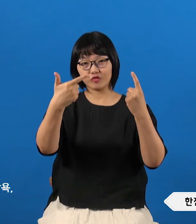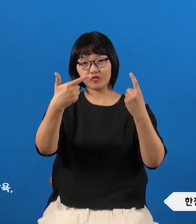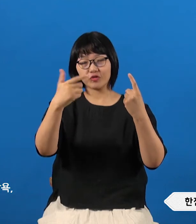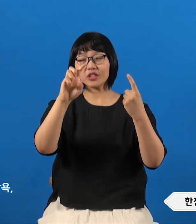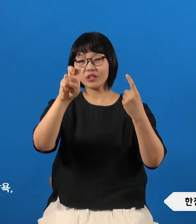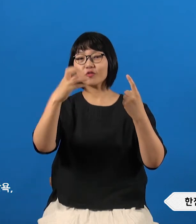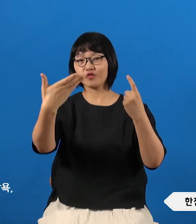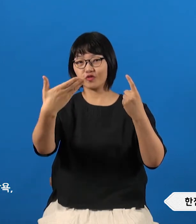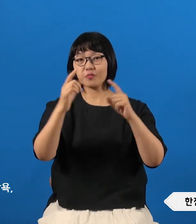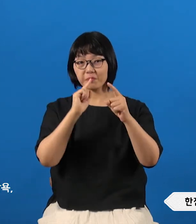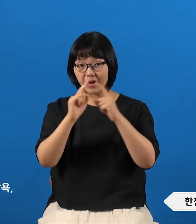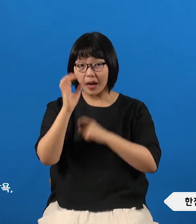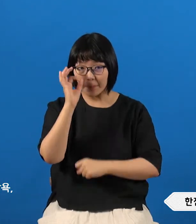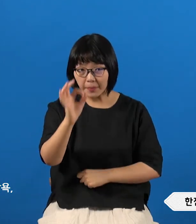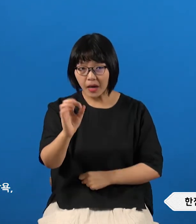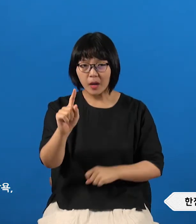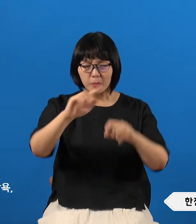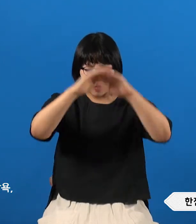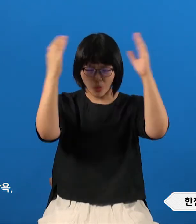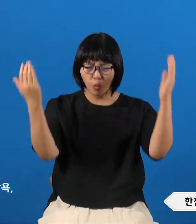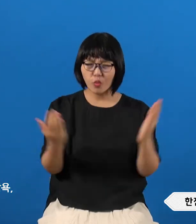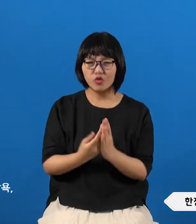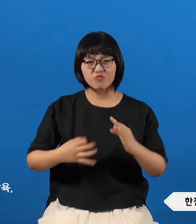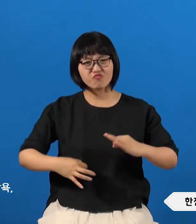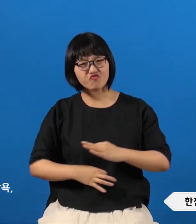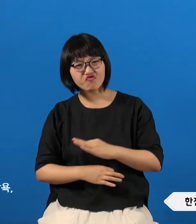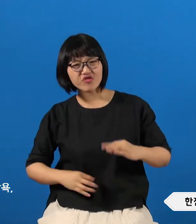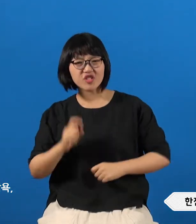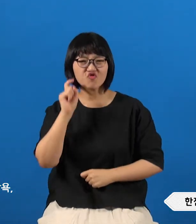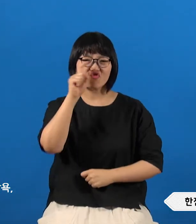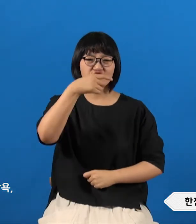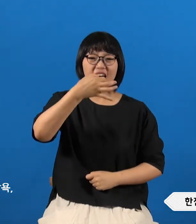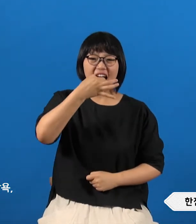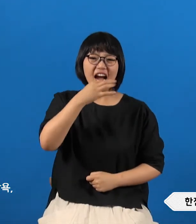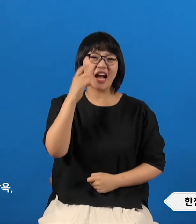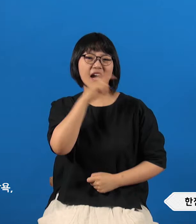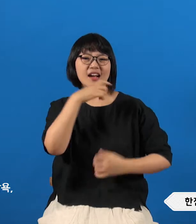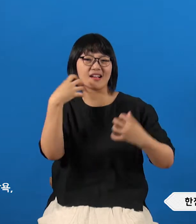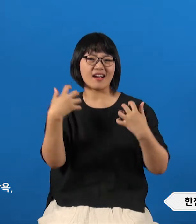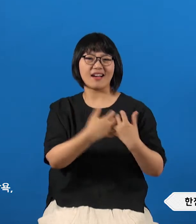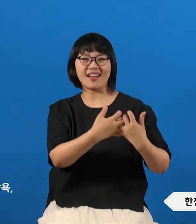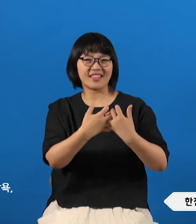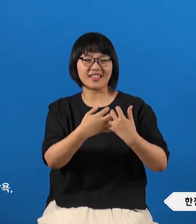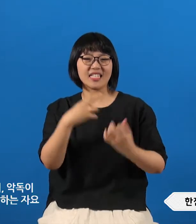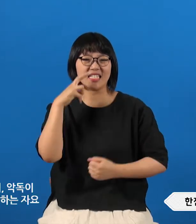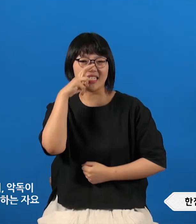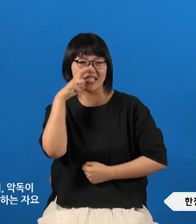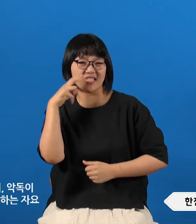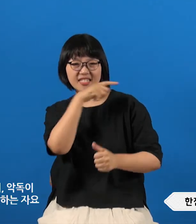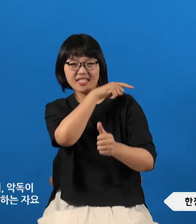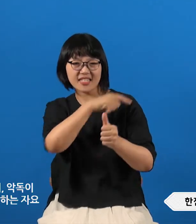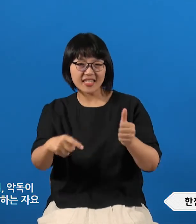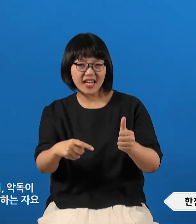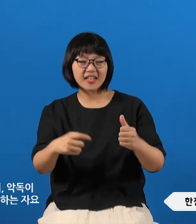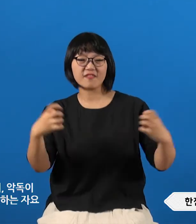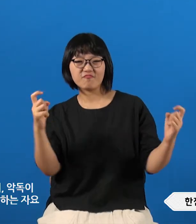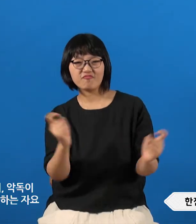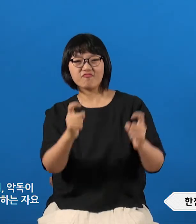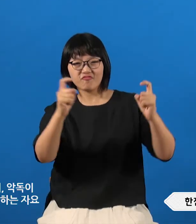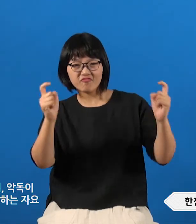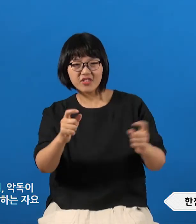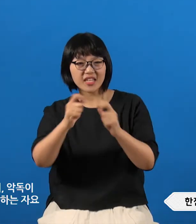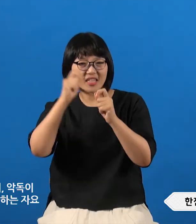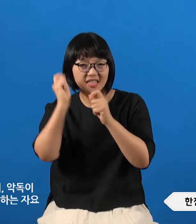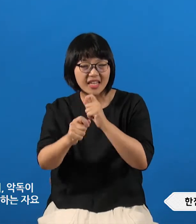곧 모든 불의, 추악, 탐욕, 악의가 가득한 자요, 시기, 살인,